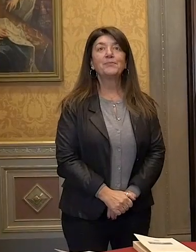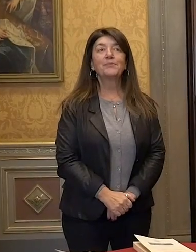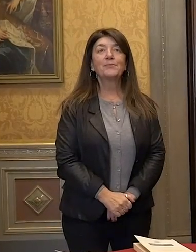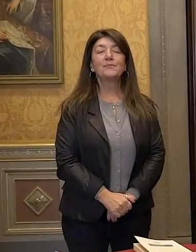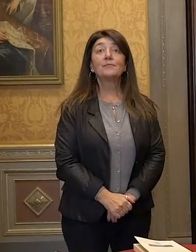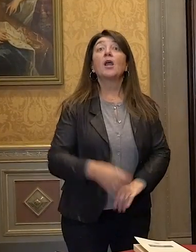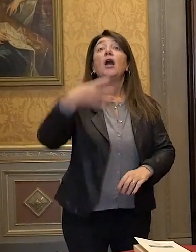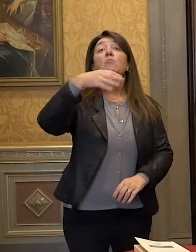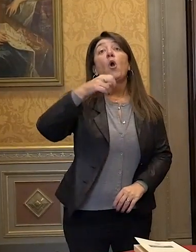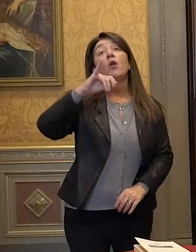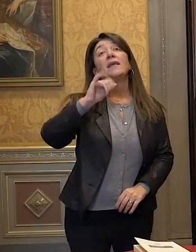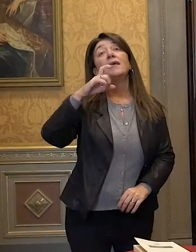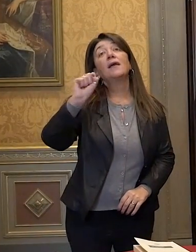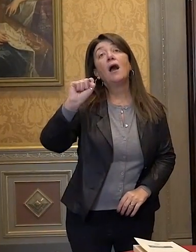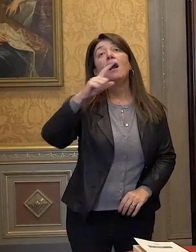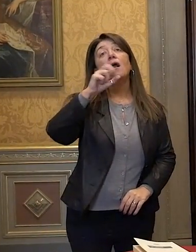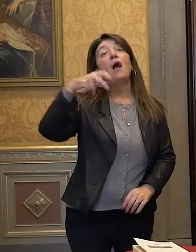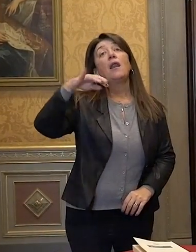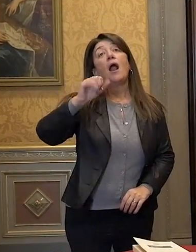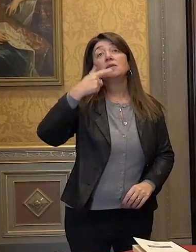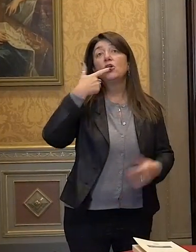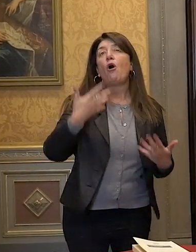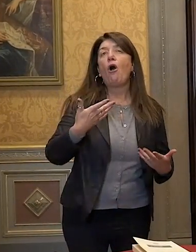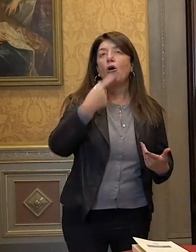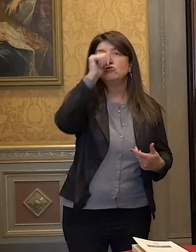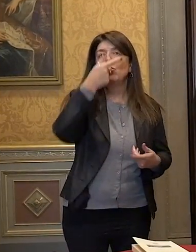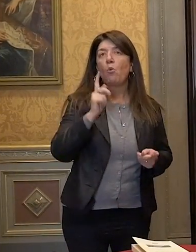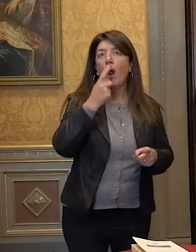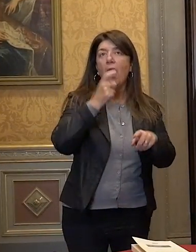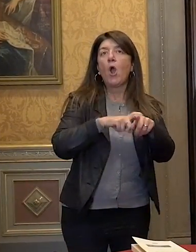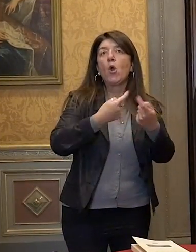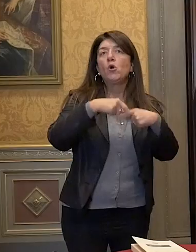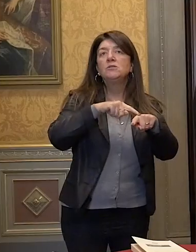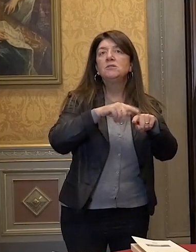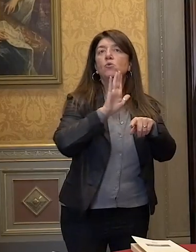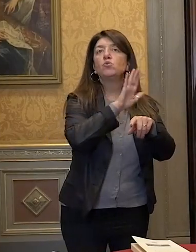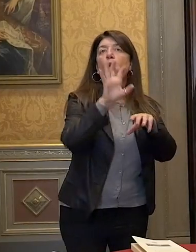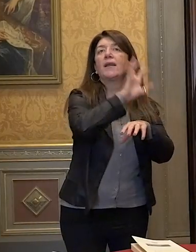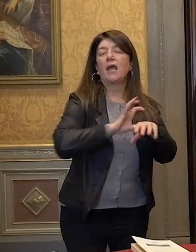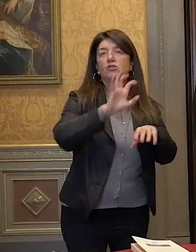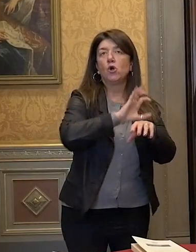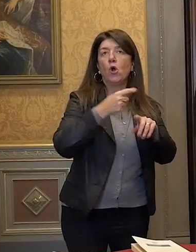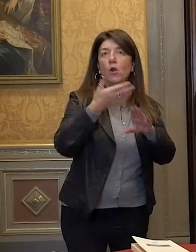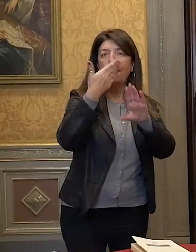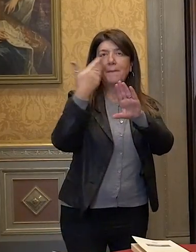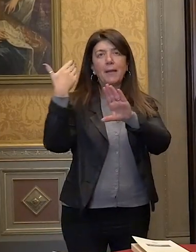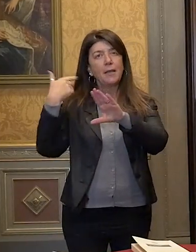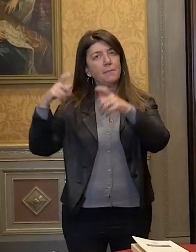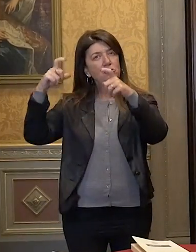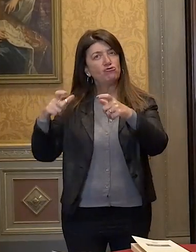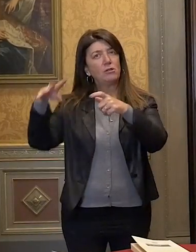monica canalis oggi consigliera regionale è stata quando era in consiglio metropolitano la l'ideatrice della mozione